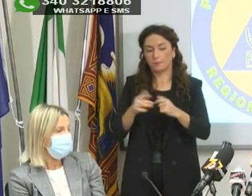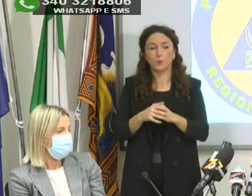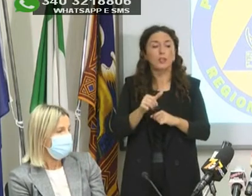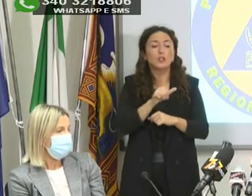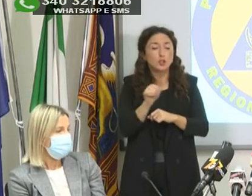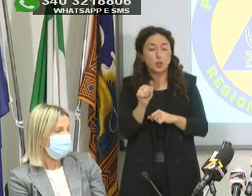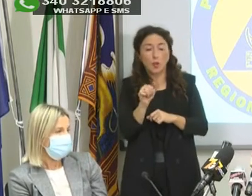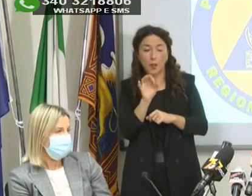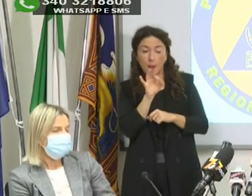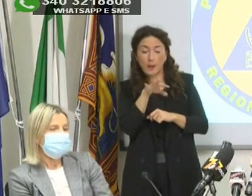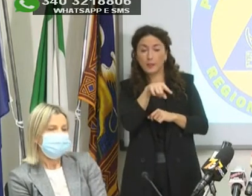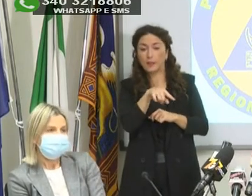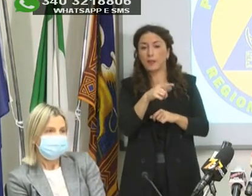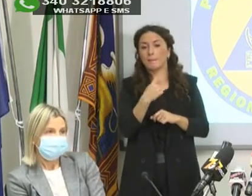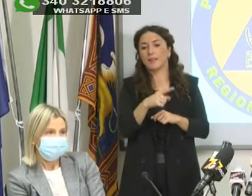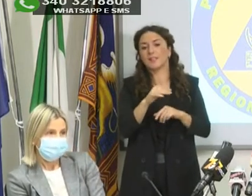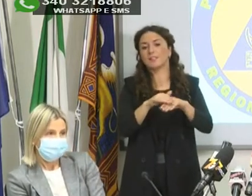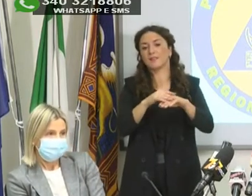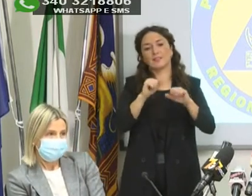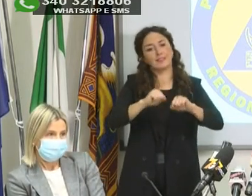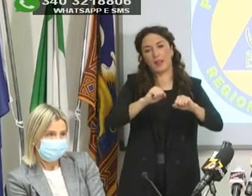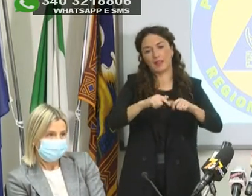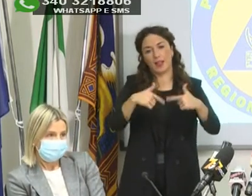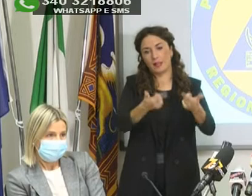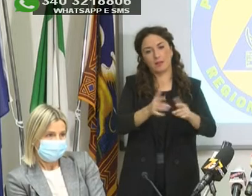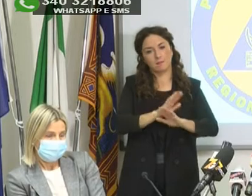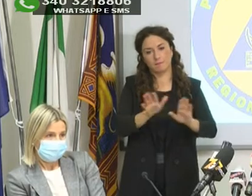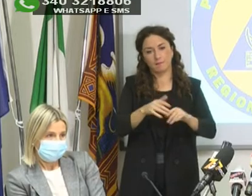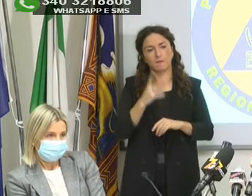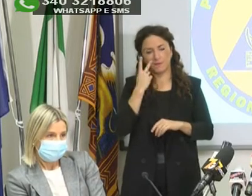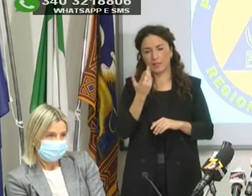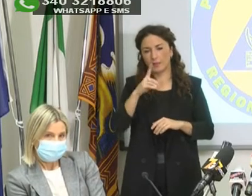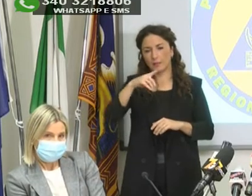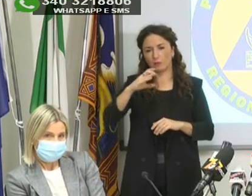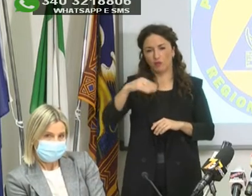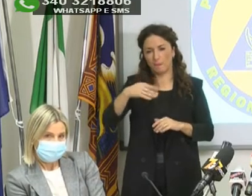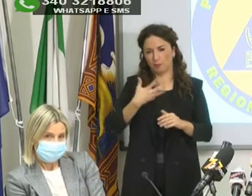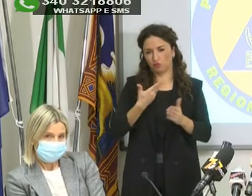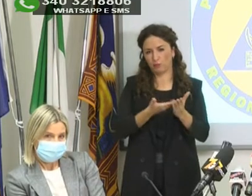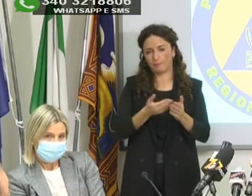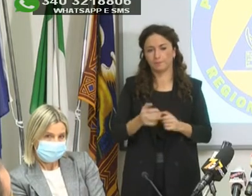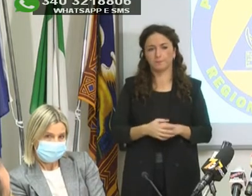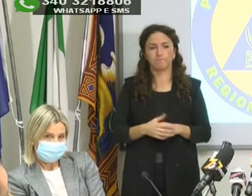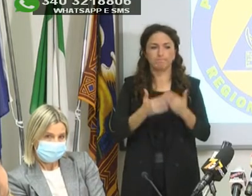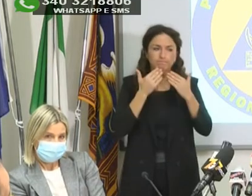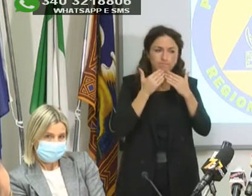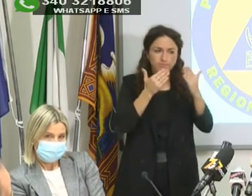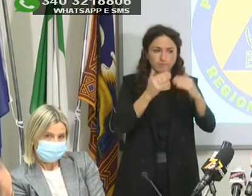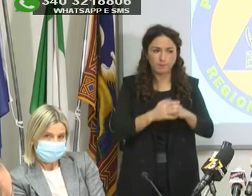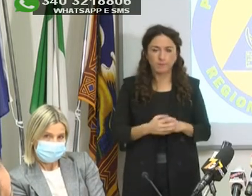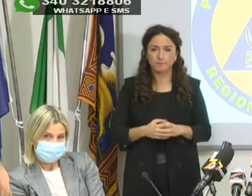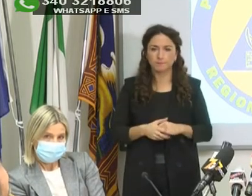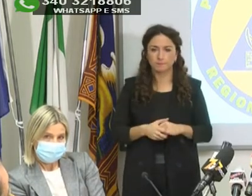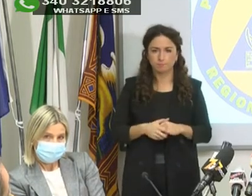questa postilla nel DPCM. La vedete proprio scritta con la precisazione. Grazie. Grazie a voi. Allora, e